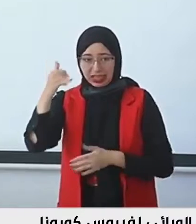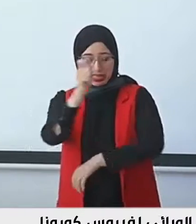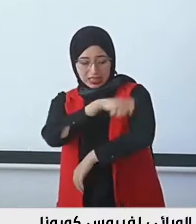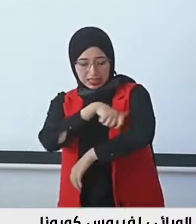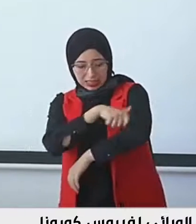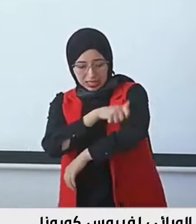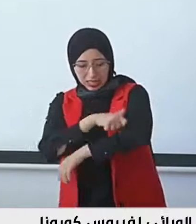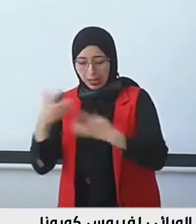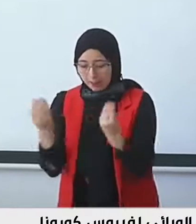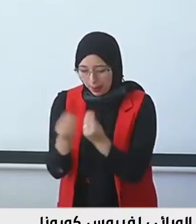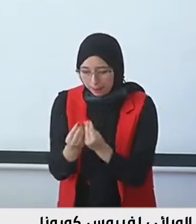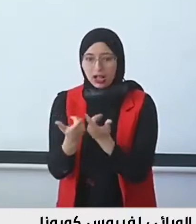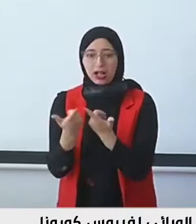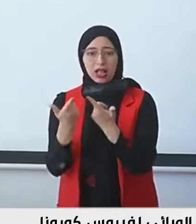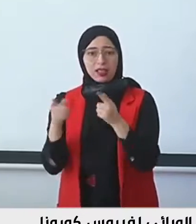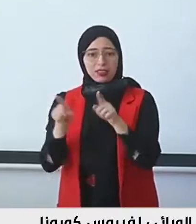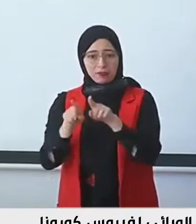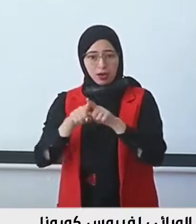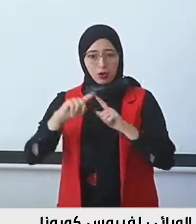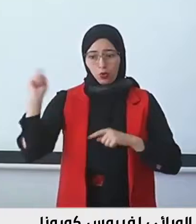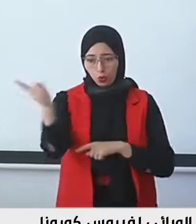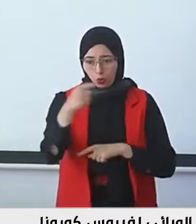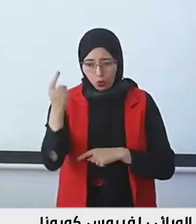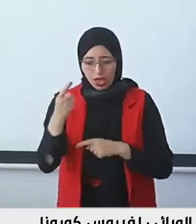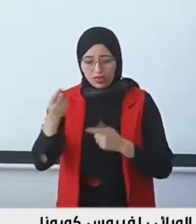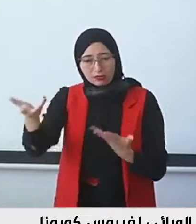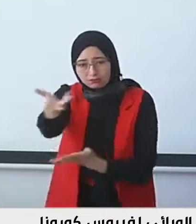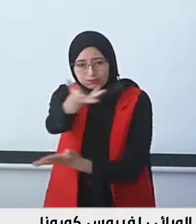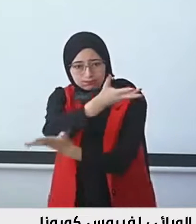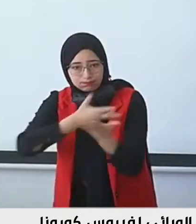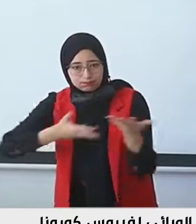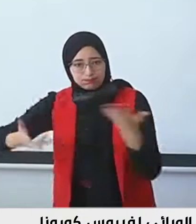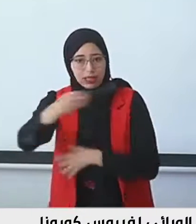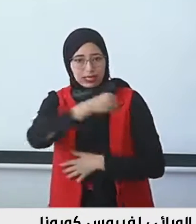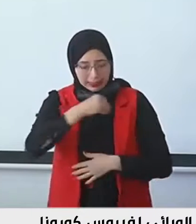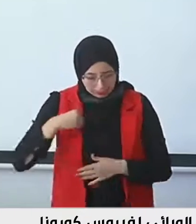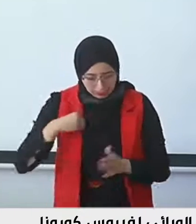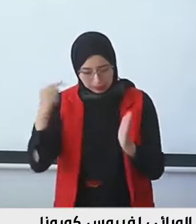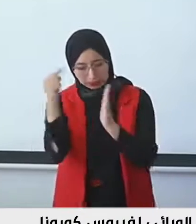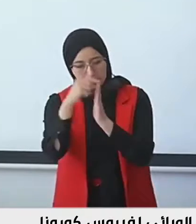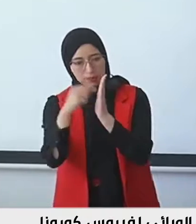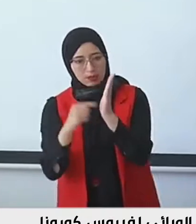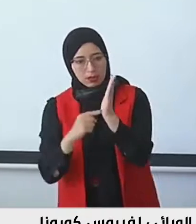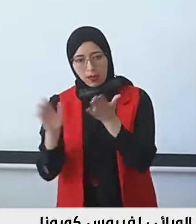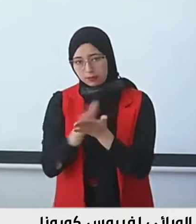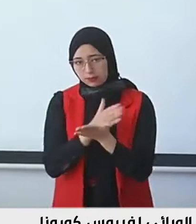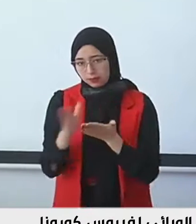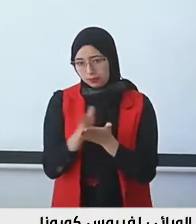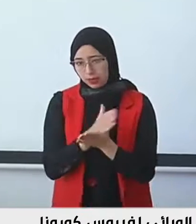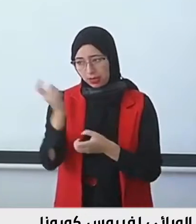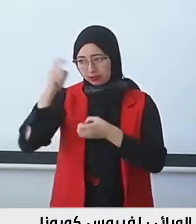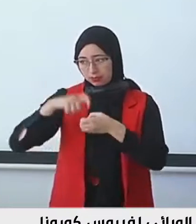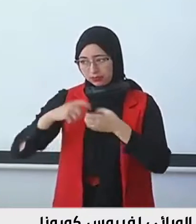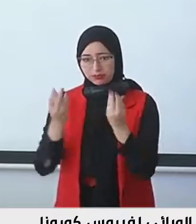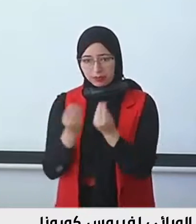النقابات مع الكونسيل لورد، دونك تم صفة تشاركية والناس الكل شاركت في أعداده.